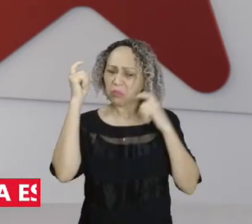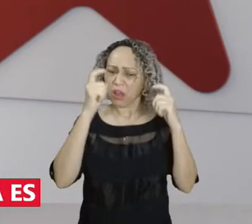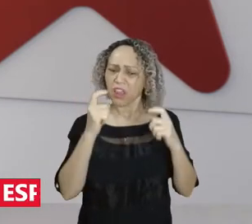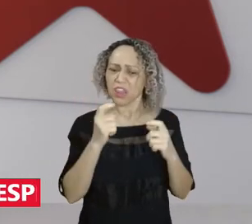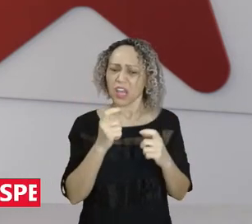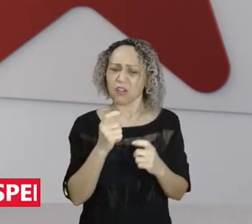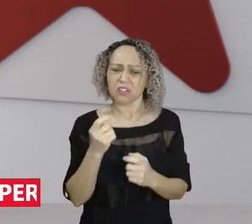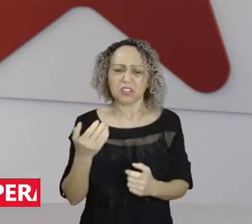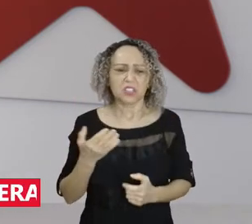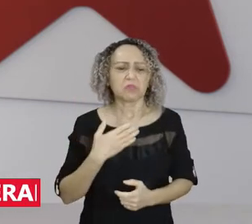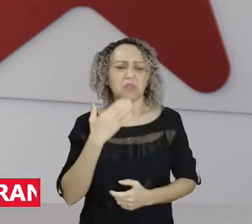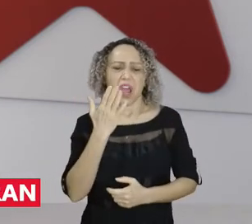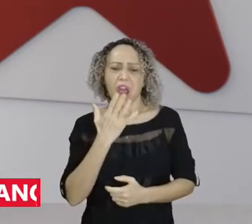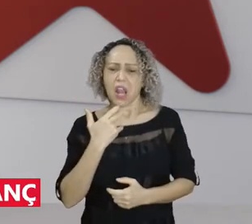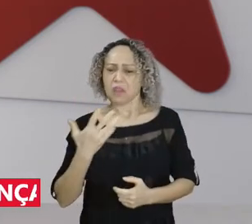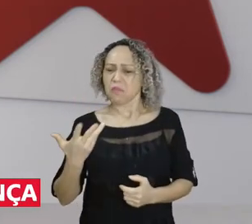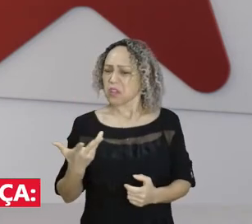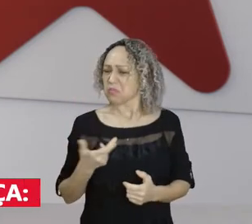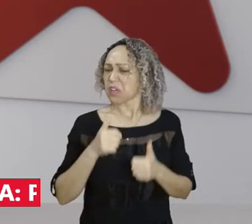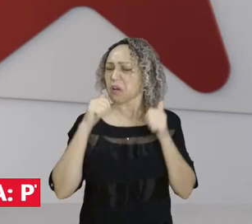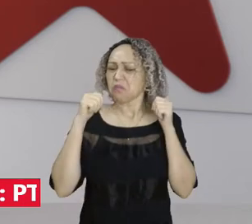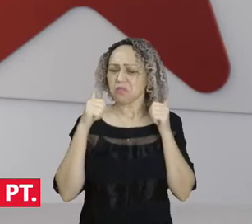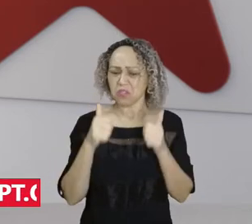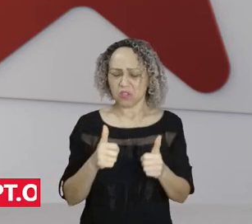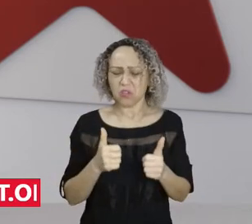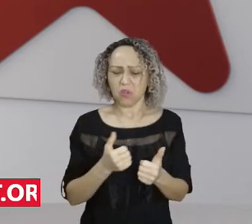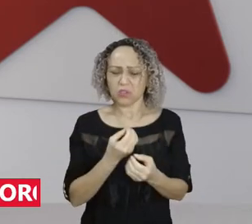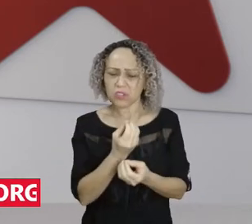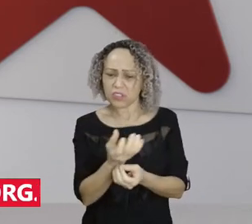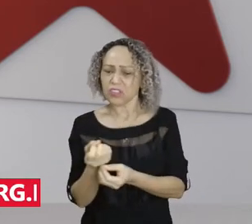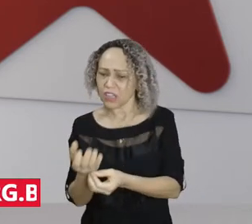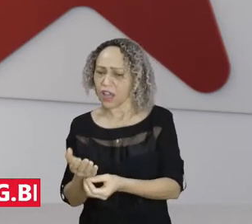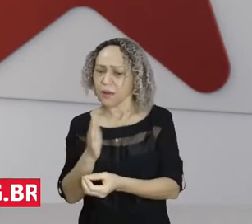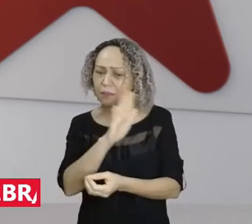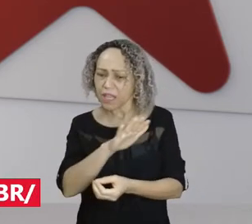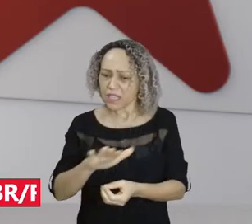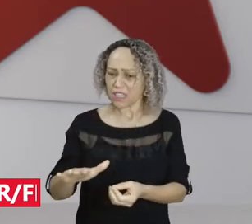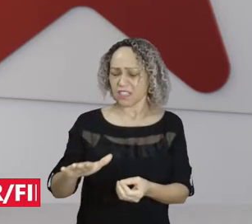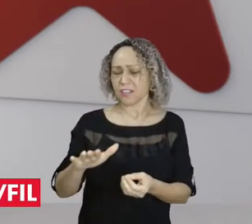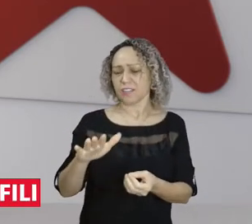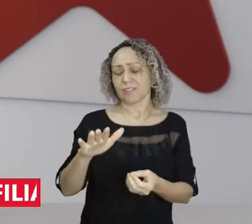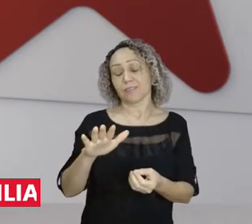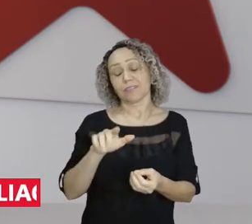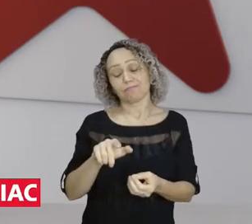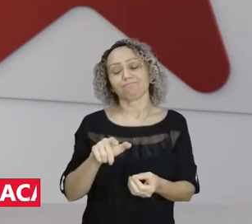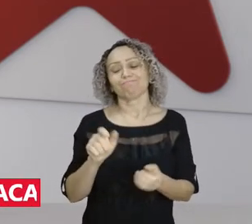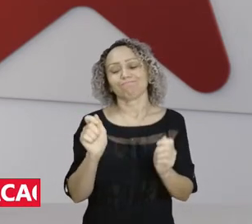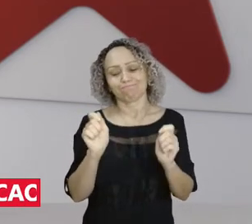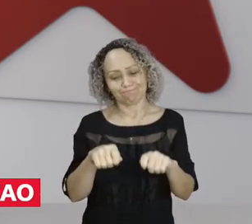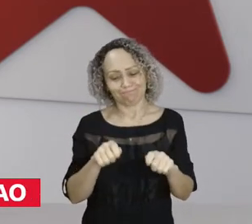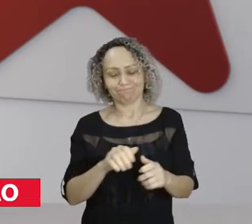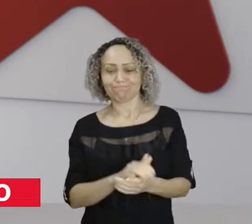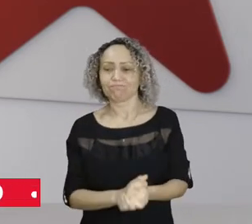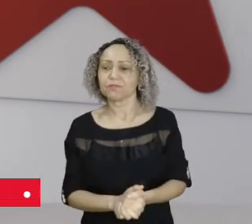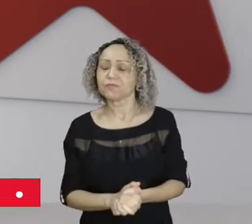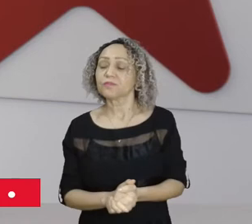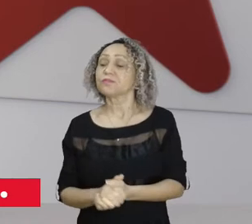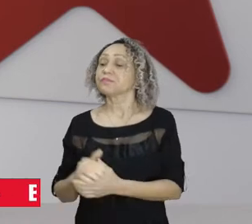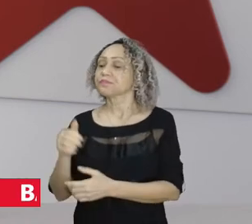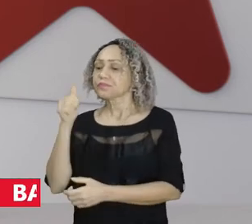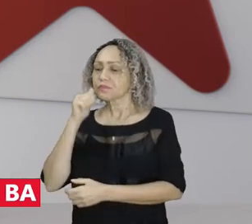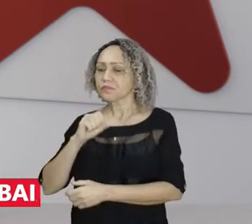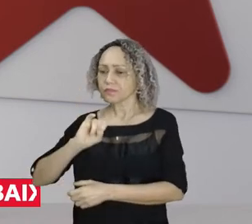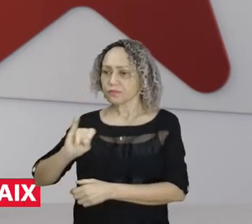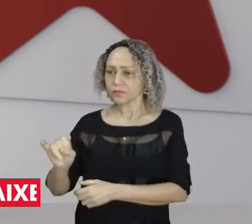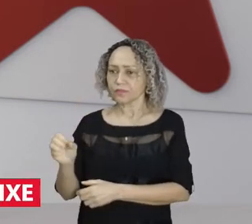que se alimentam no ambiente escolar, terem acesso aos nutrientes necessários. A Josi Negreiros também comenta